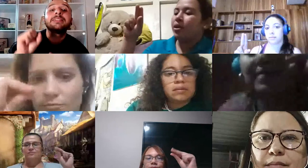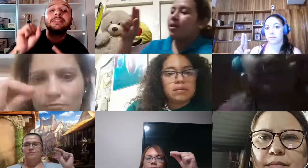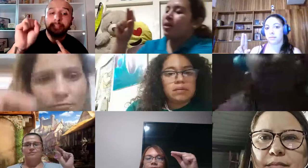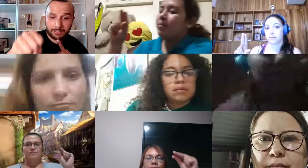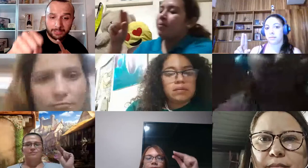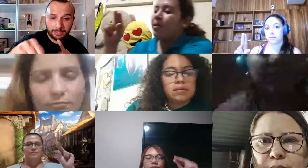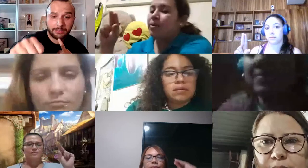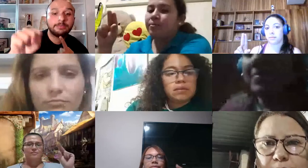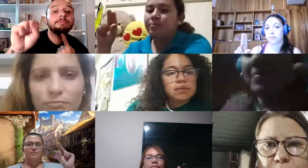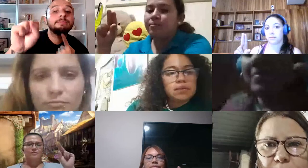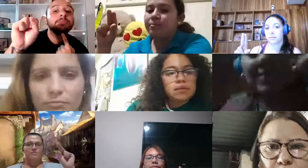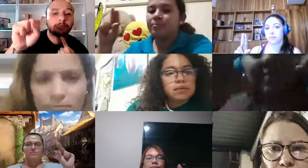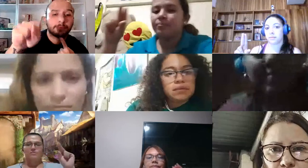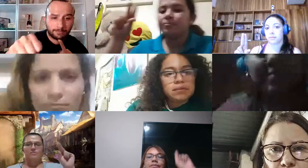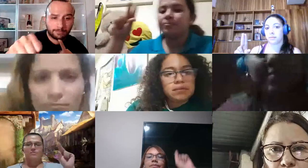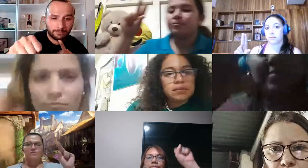Sí.